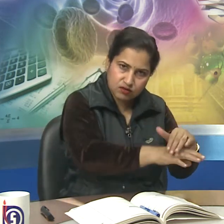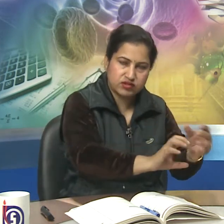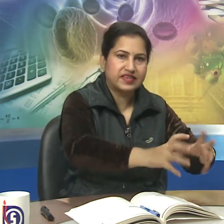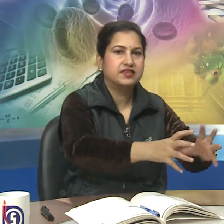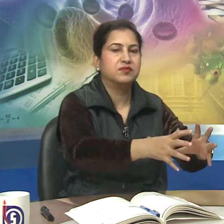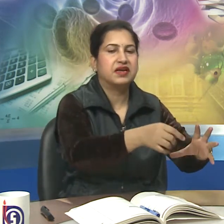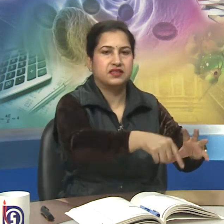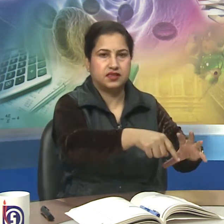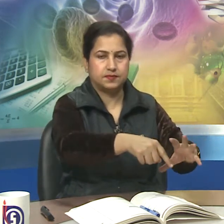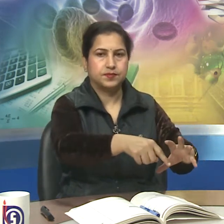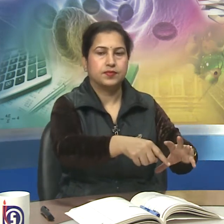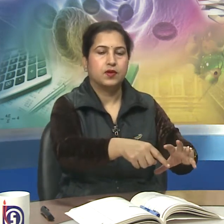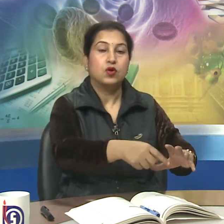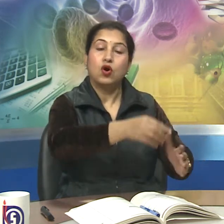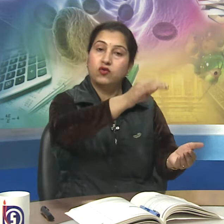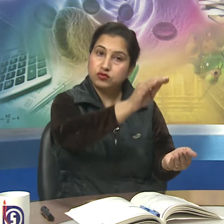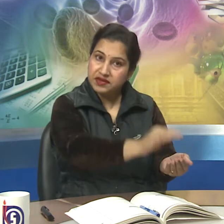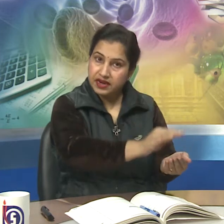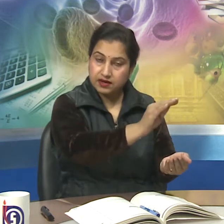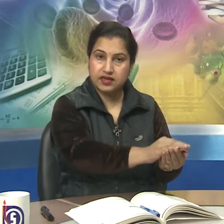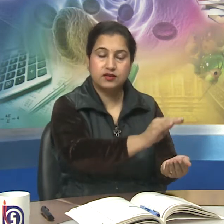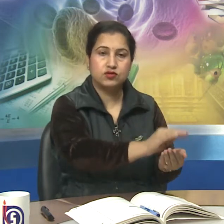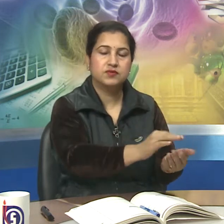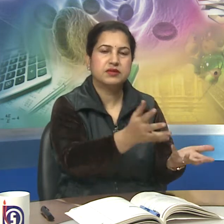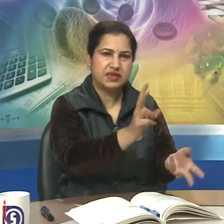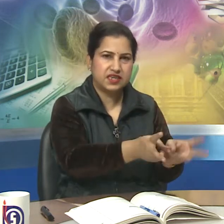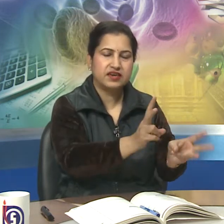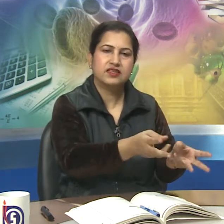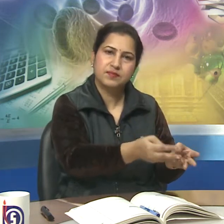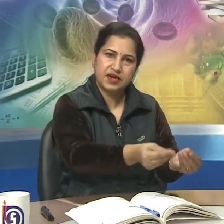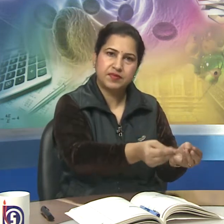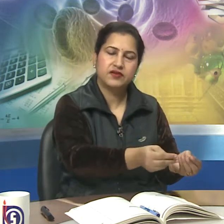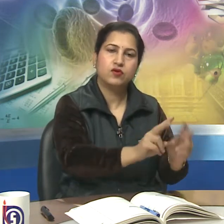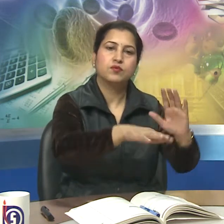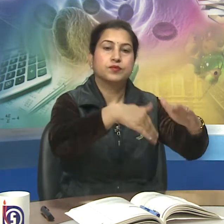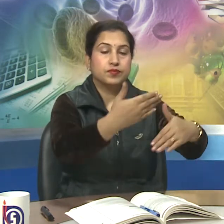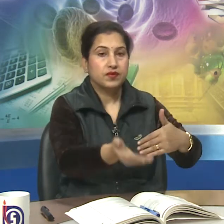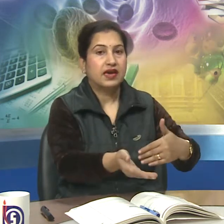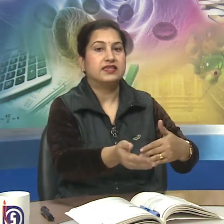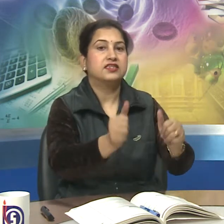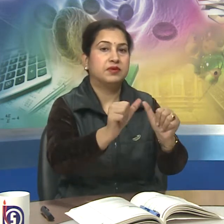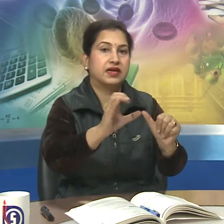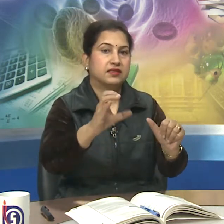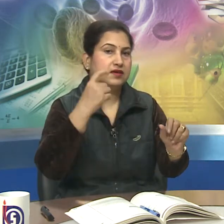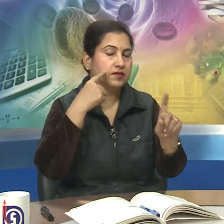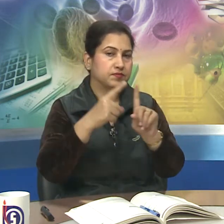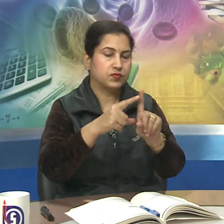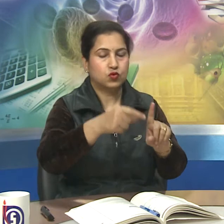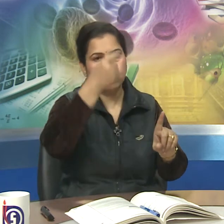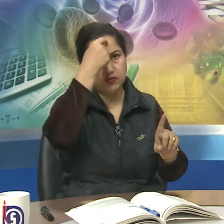कुछ एसिड बना लेते हैं और उसमें रखी होती है मतलब मिट्टी के अंदर ही पड़े-पड़े वह एसिड बना लेते हैं तो वह